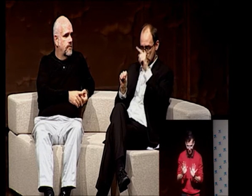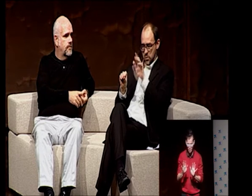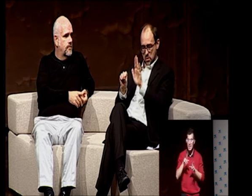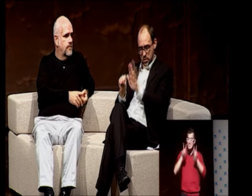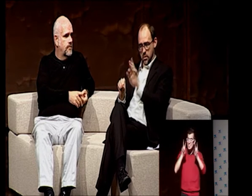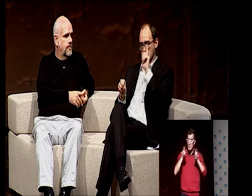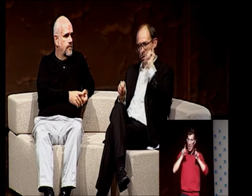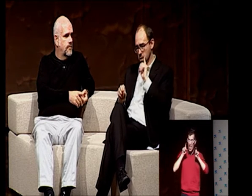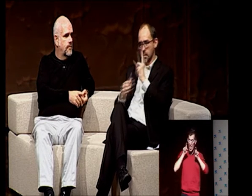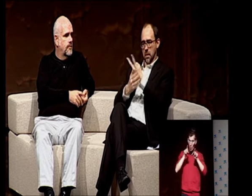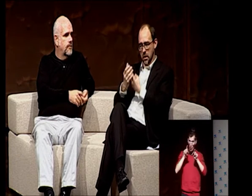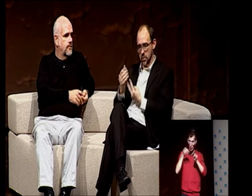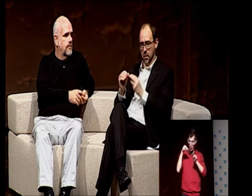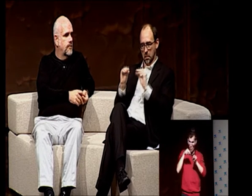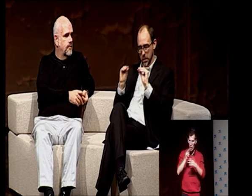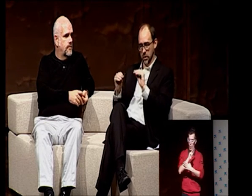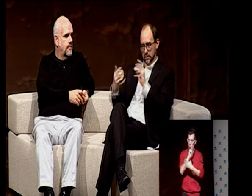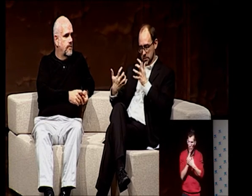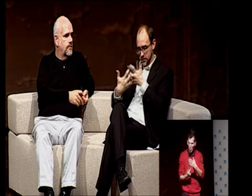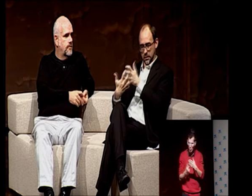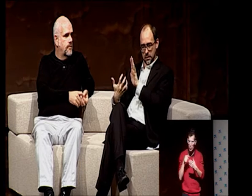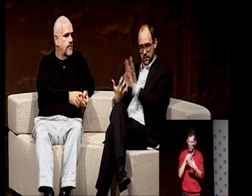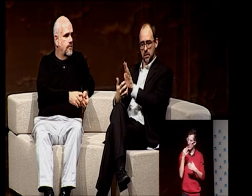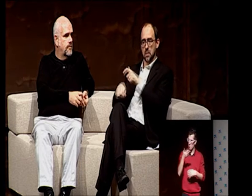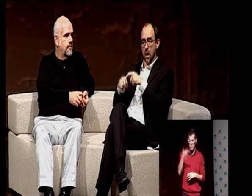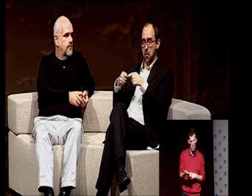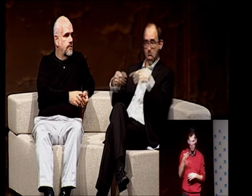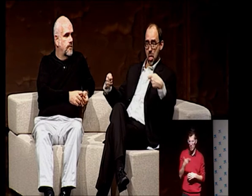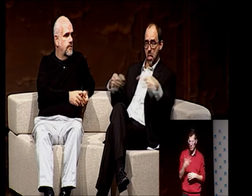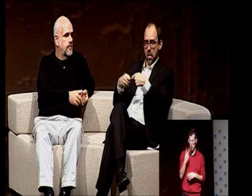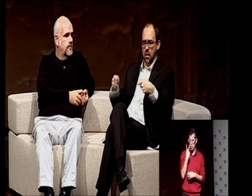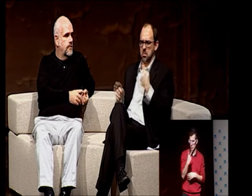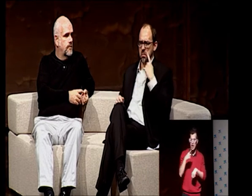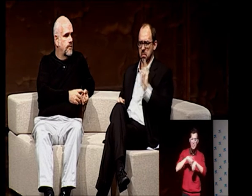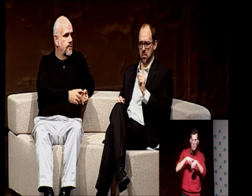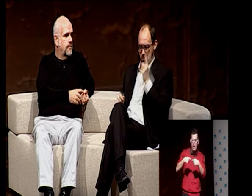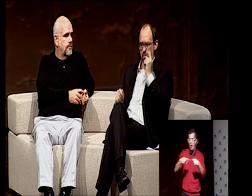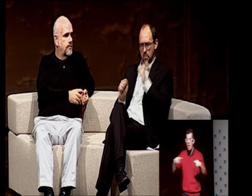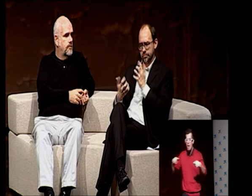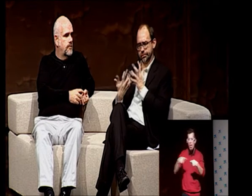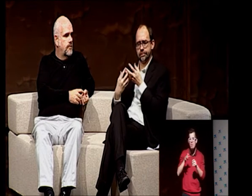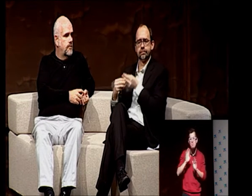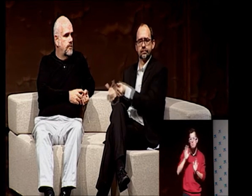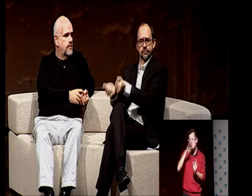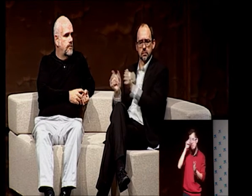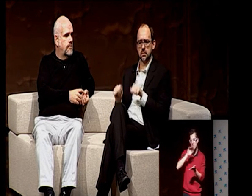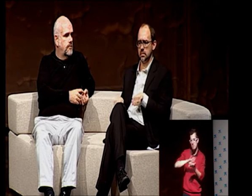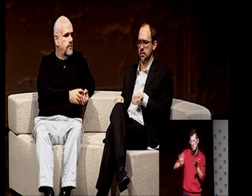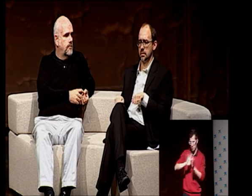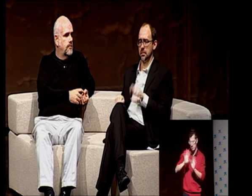que esto es puede generar controversia en la educación de los niños sordos cuando hablamos de bilingüismo es fundamental